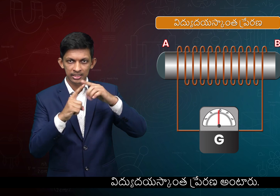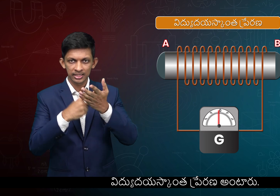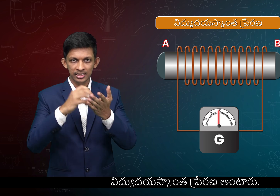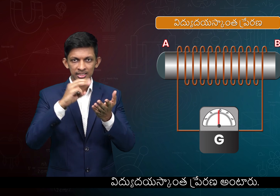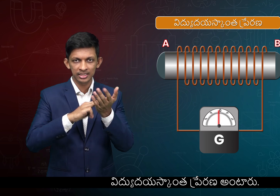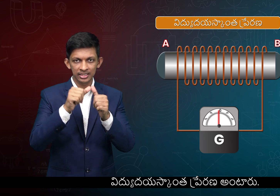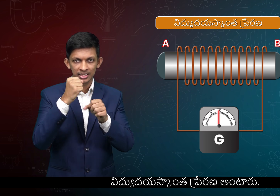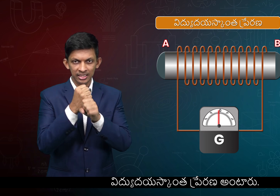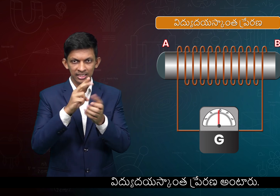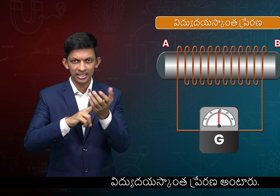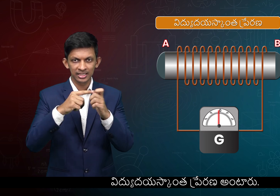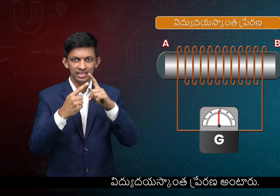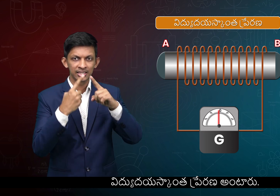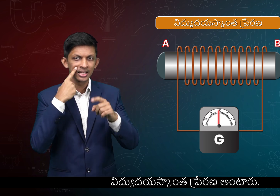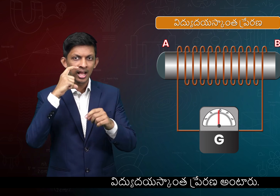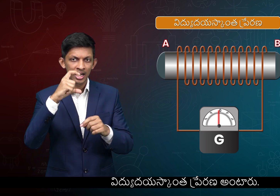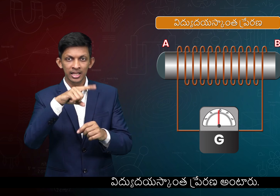విద్యుదయస్కాంత ప్రేరణ అంటారు.